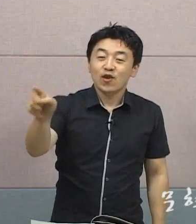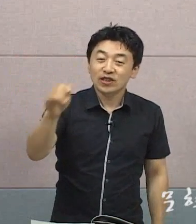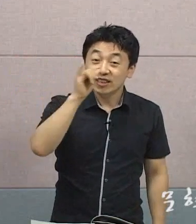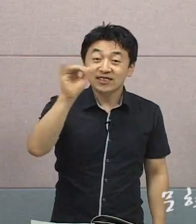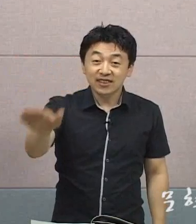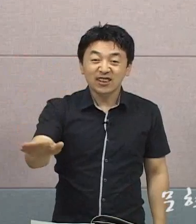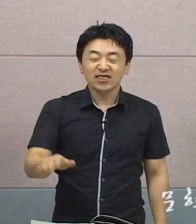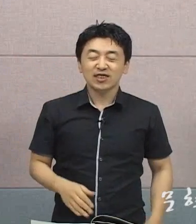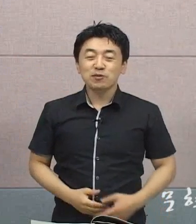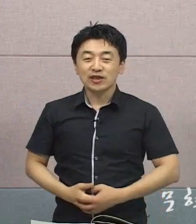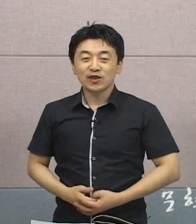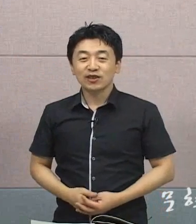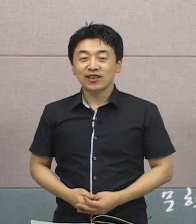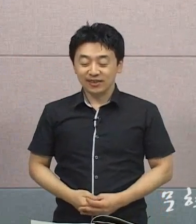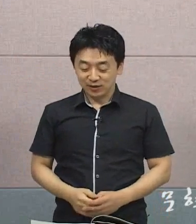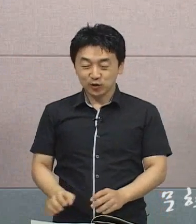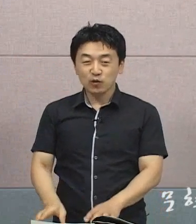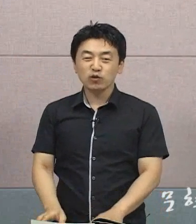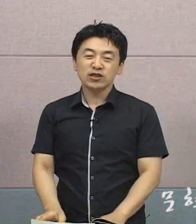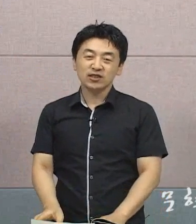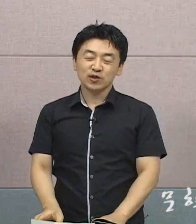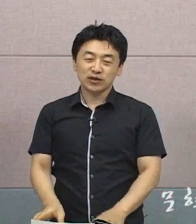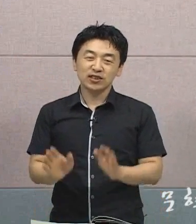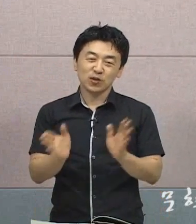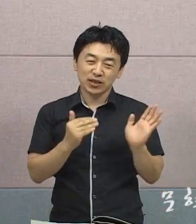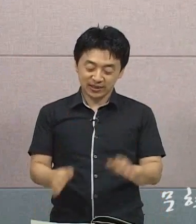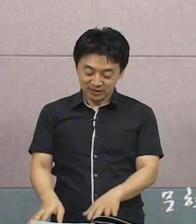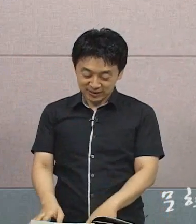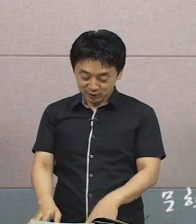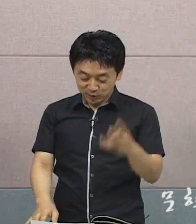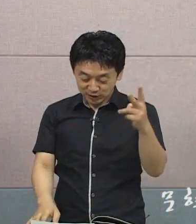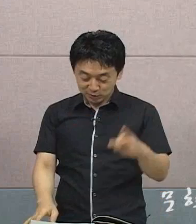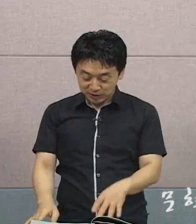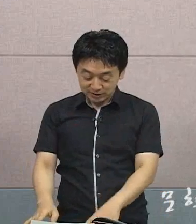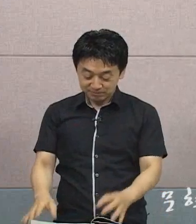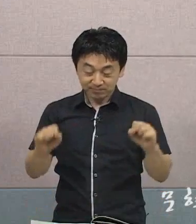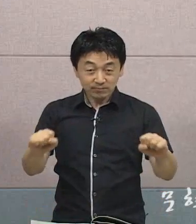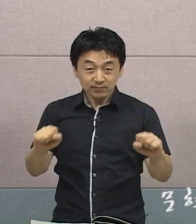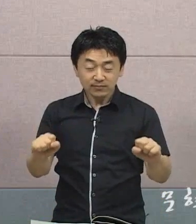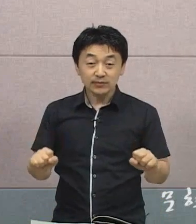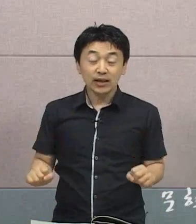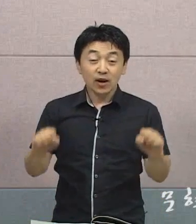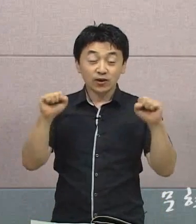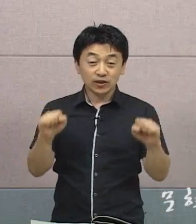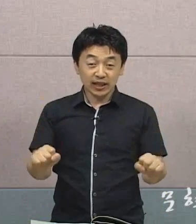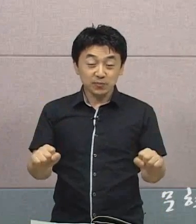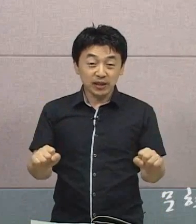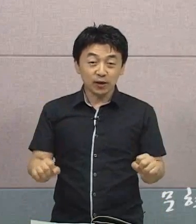거기에 있다라는 느낌이 나죠? 굳이 외우시지 않으셔도 돼요. 그냥 넘어가시죠. 네, 두 번째 단어입니다. 어디 계십니까?